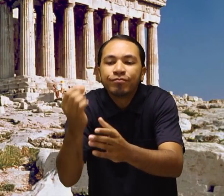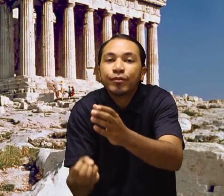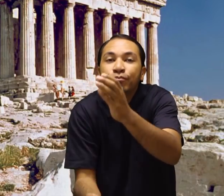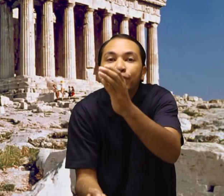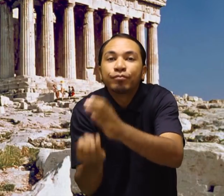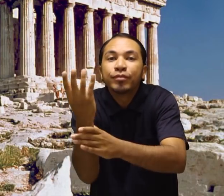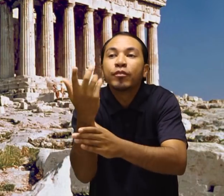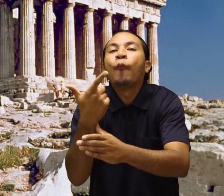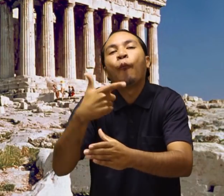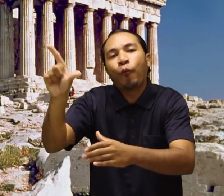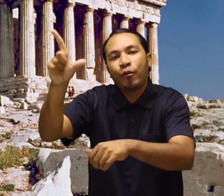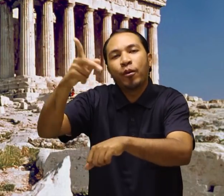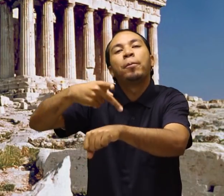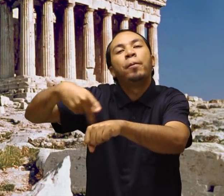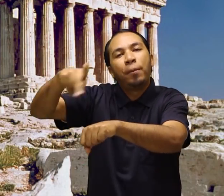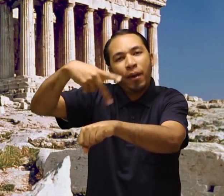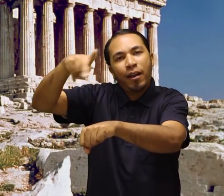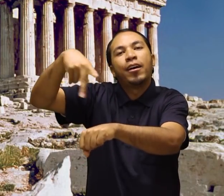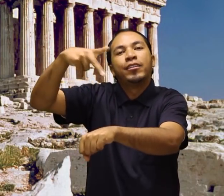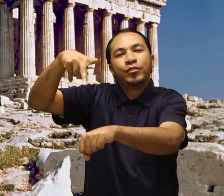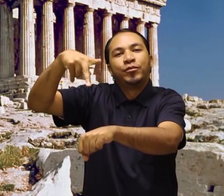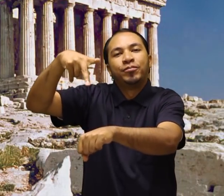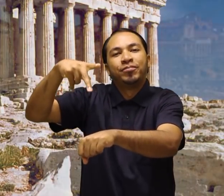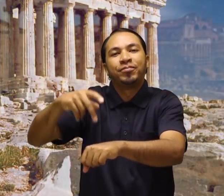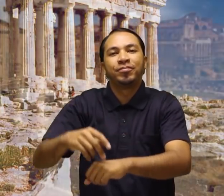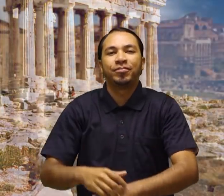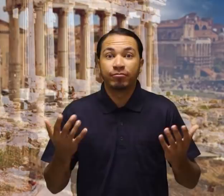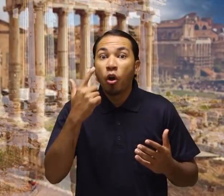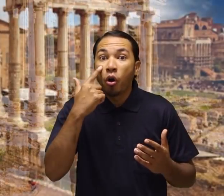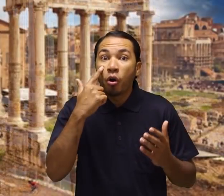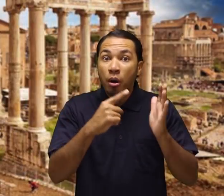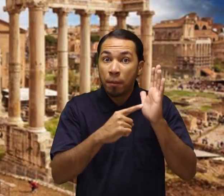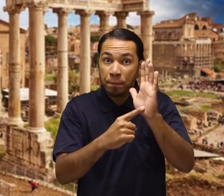e um outro país surgiu no cenário.